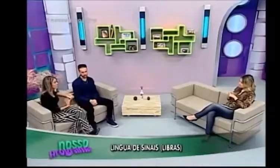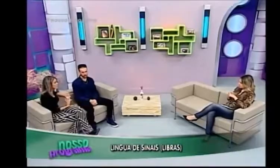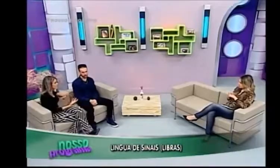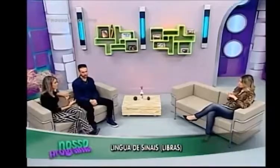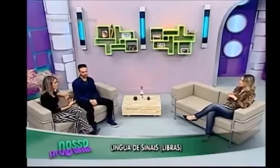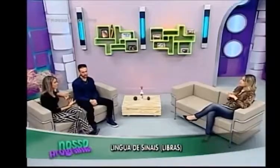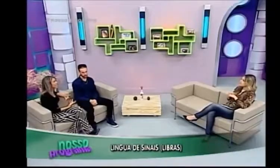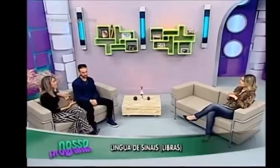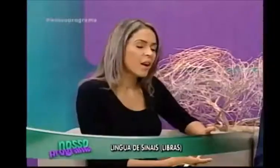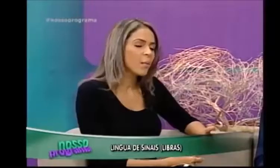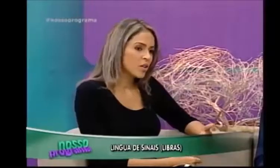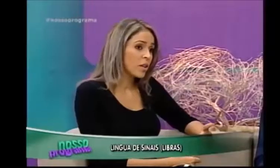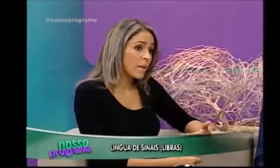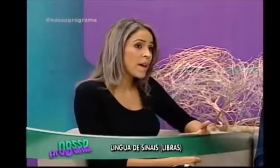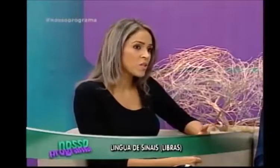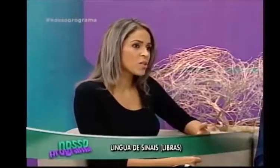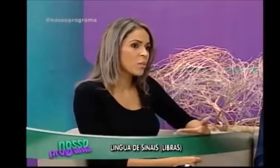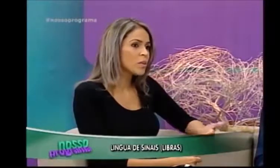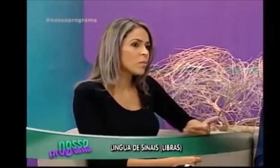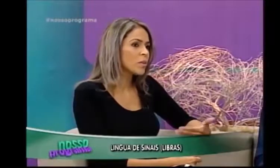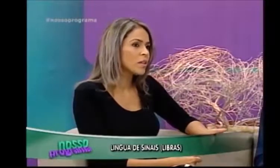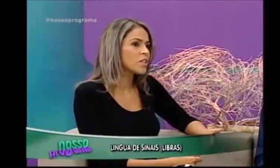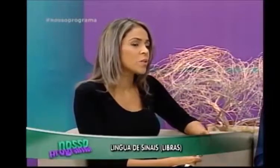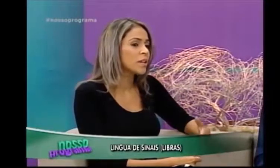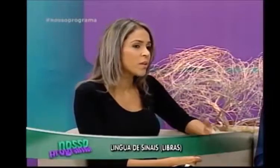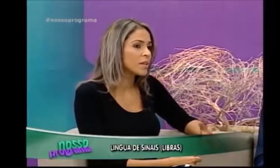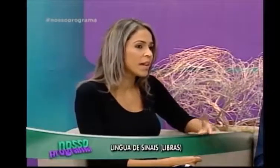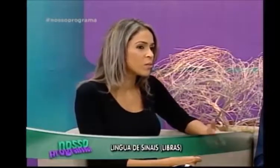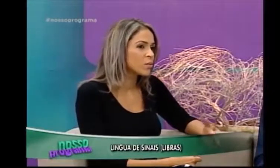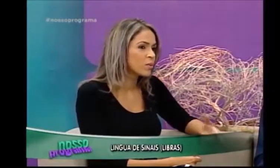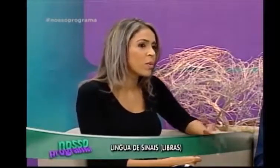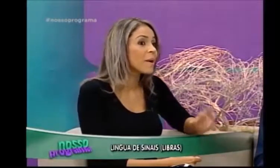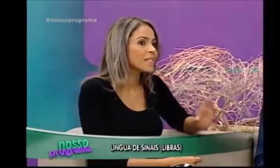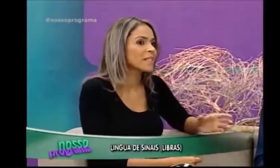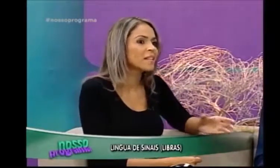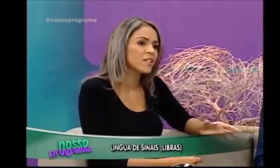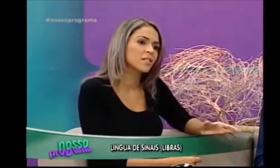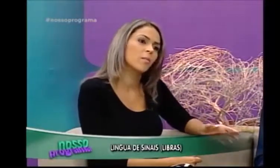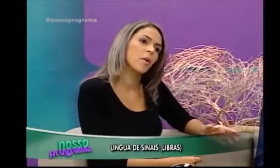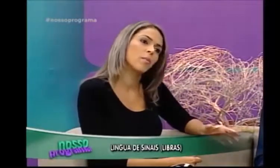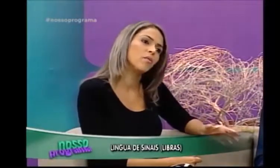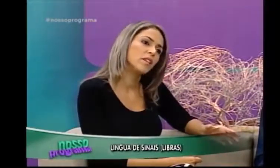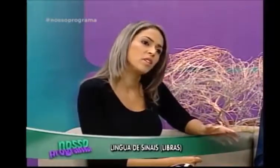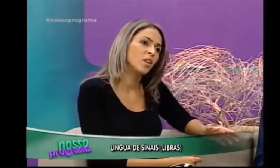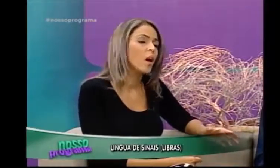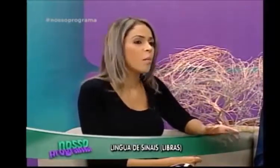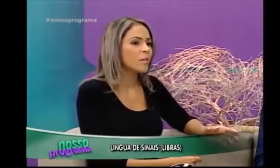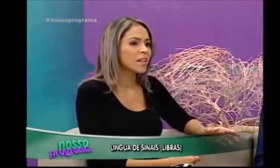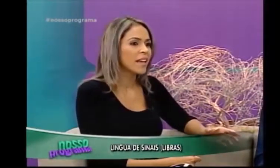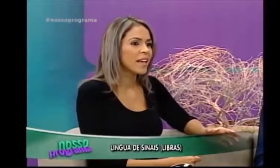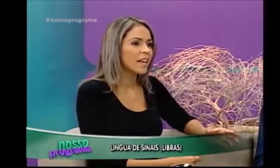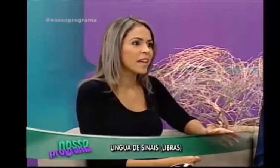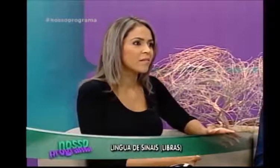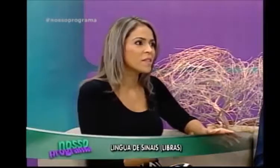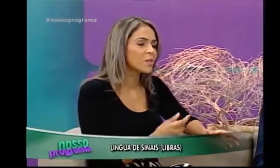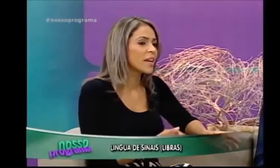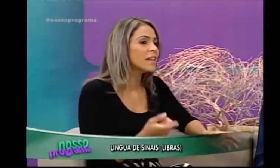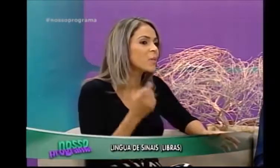né? Verdade. E realmente eu também acho que isso é muito importante. Eu creio até que os surdos são mais inteligentes que o próprio ouvinte, porque visto que ele não